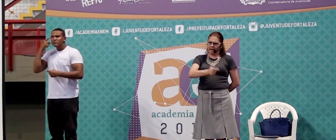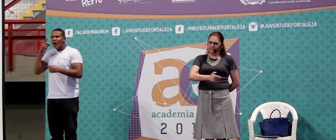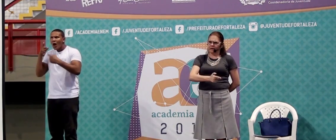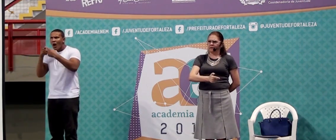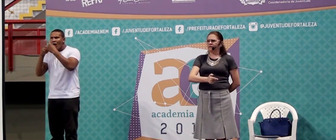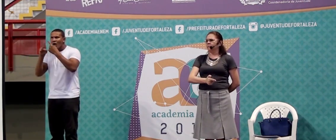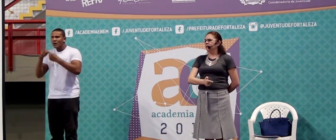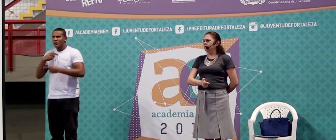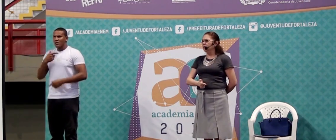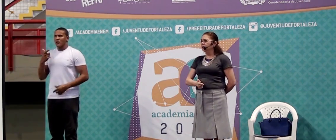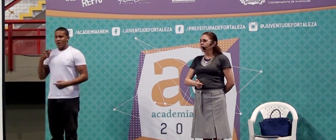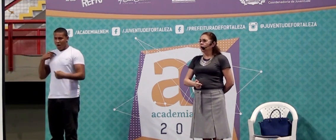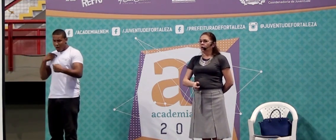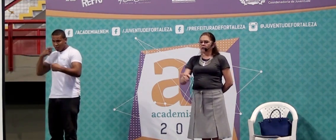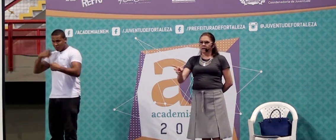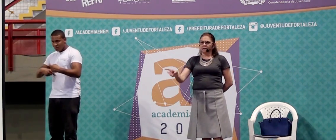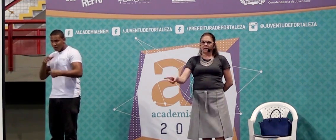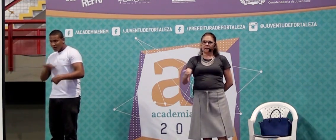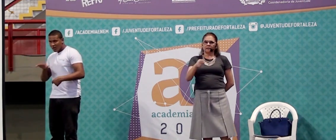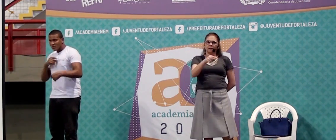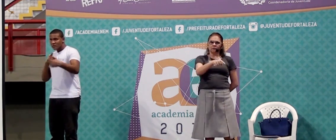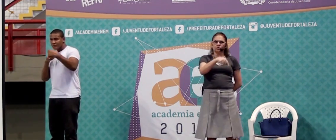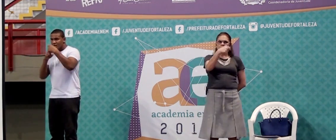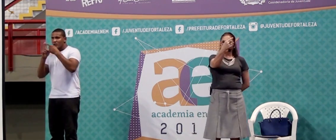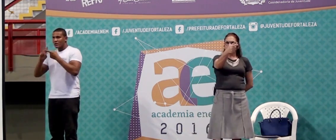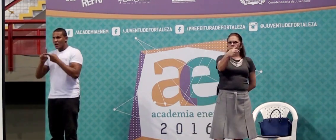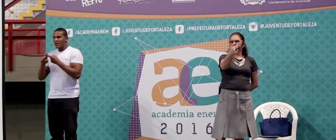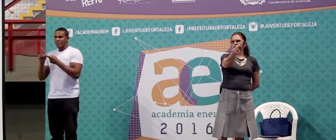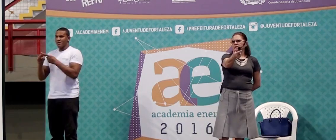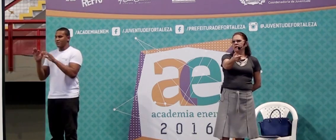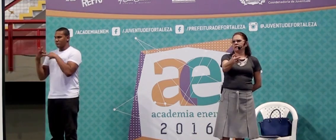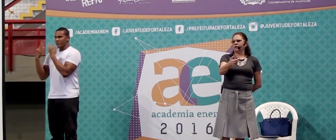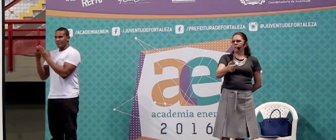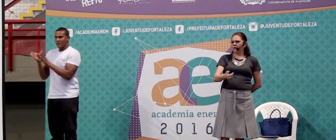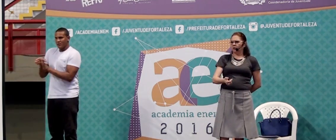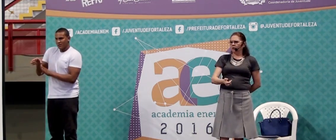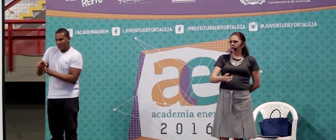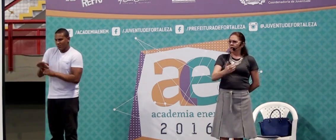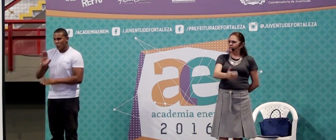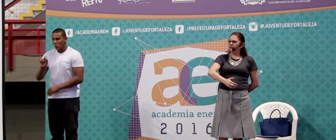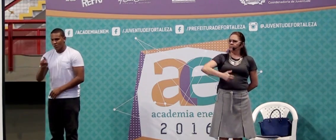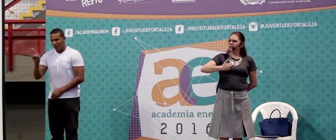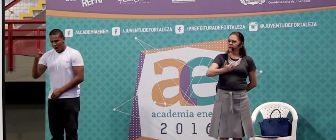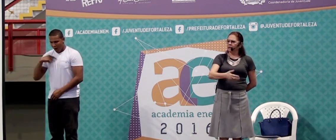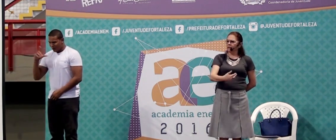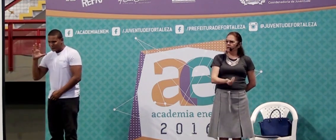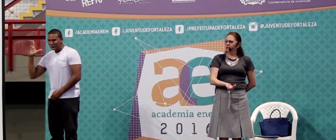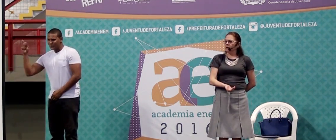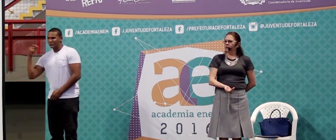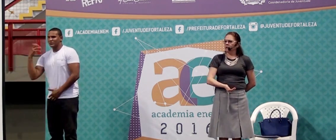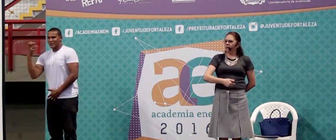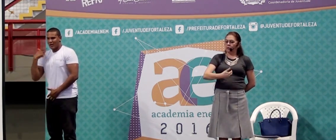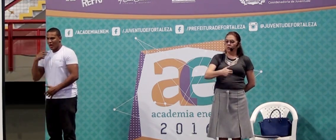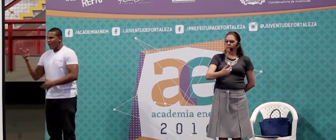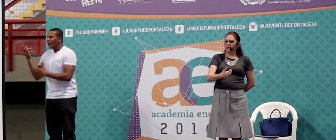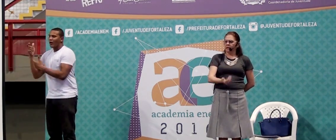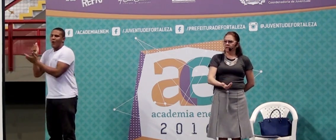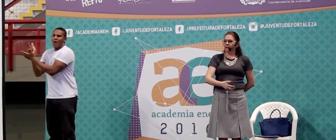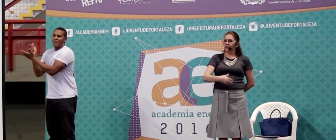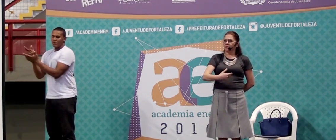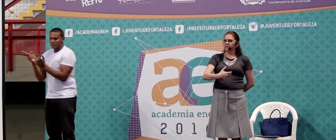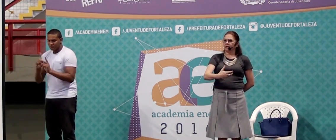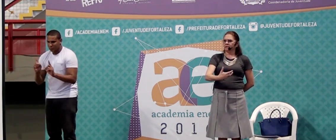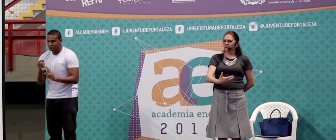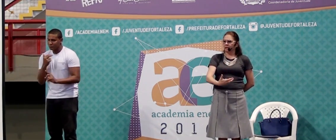Agora, cabe à família orientar que nem todo produto anunciado é o melhor. A família que tem que ir